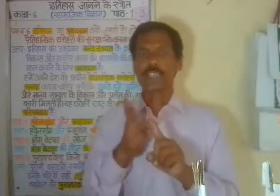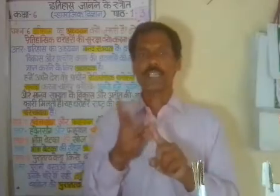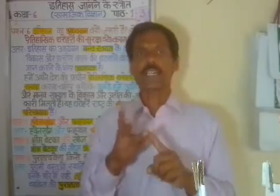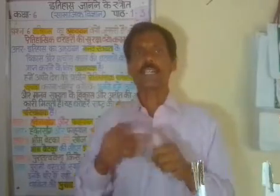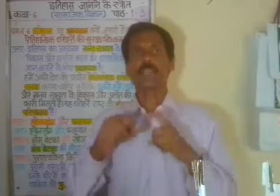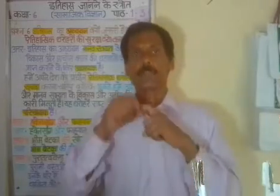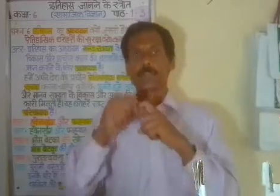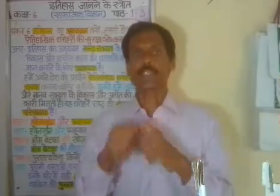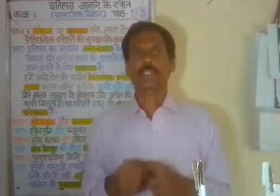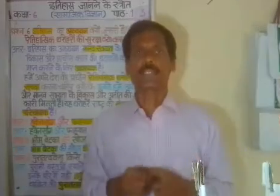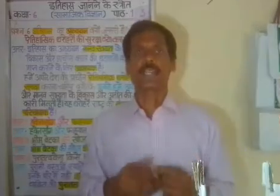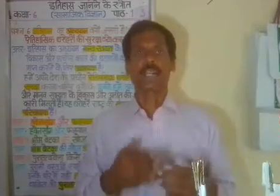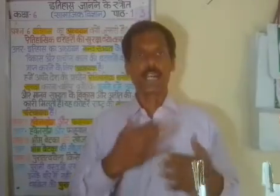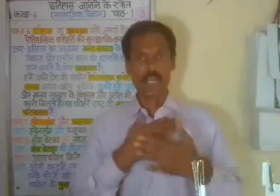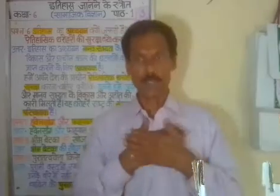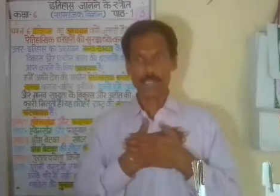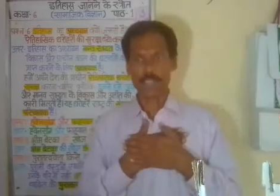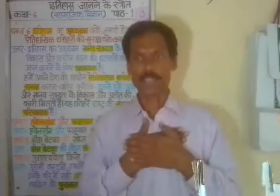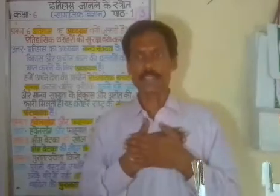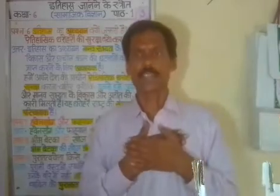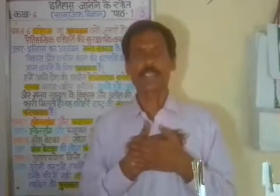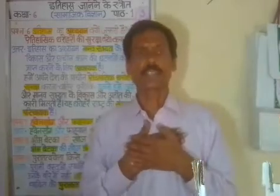तीसरा प्रश्न, हमें